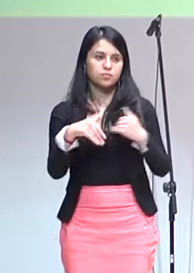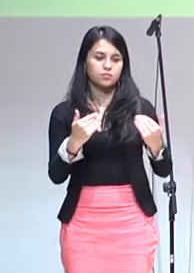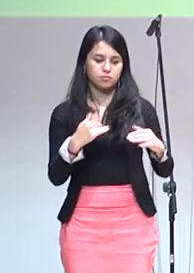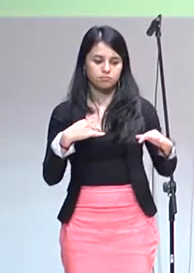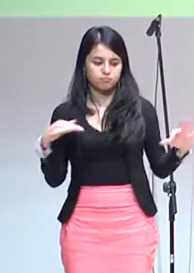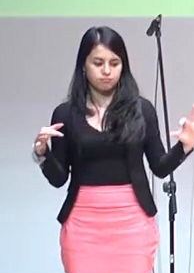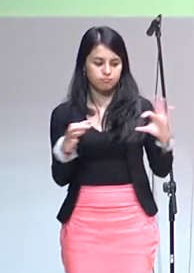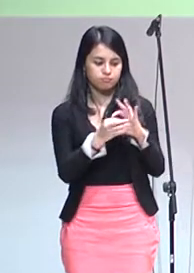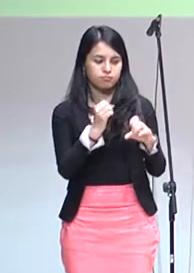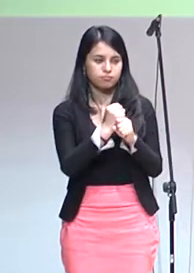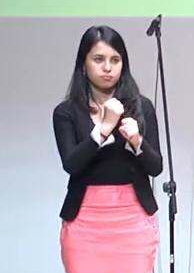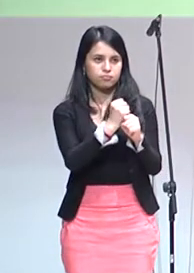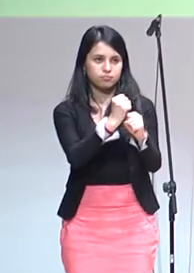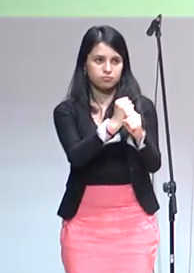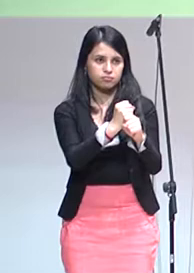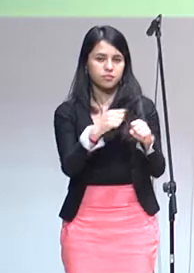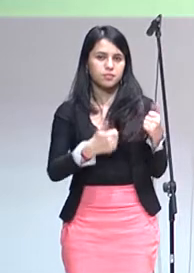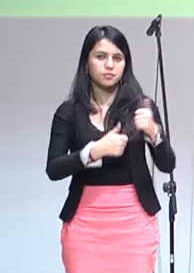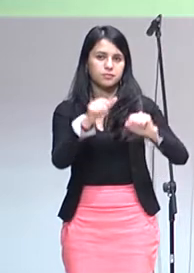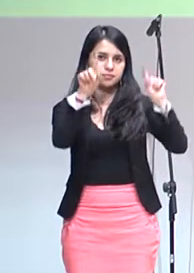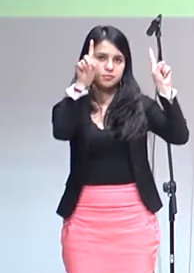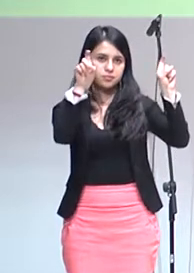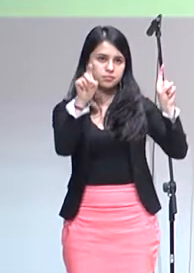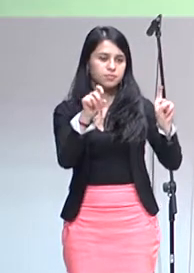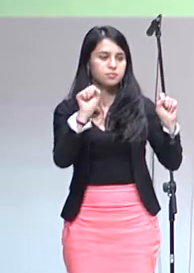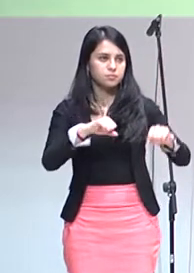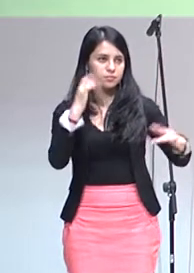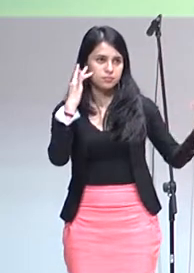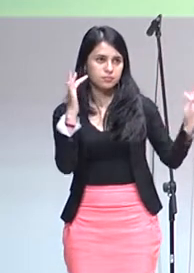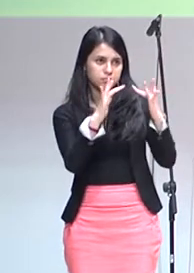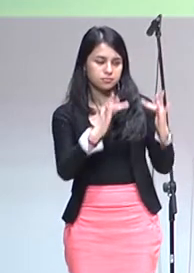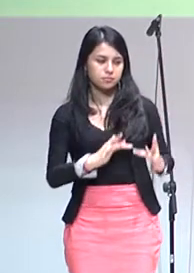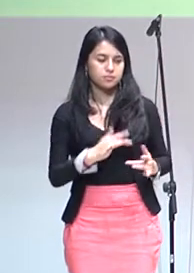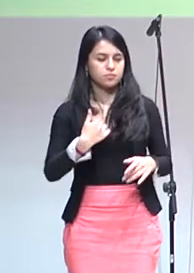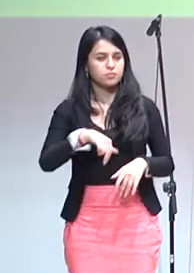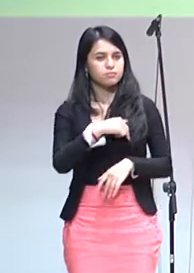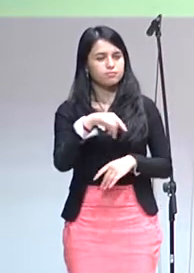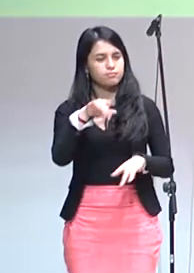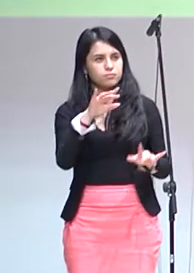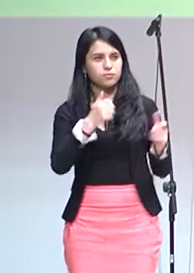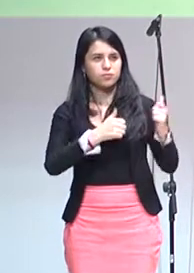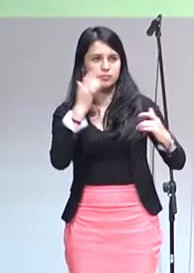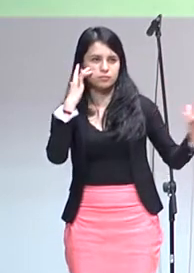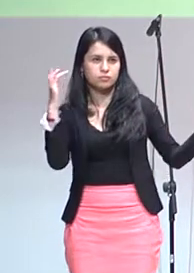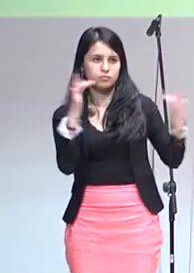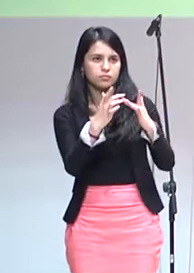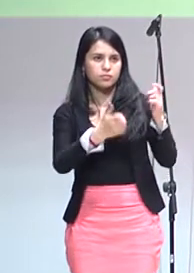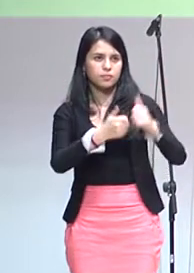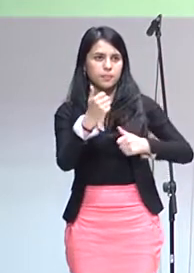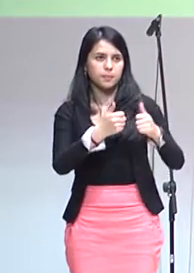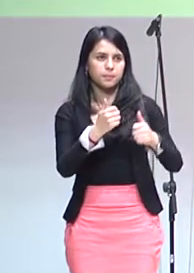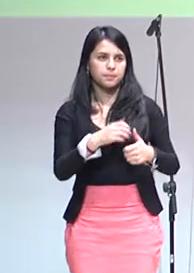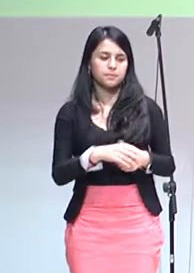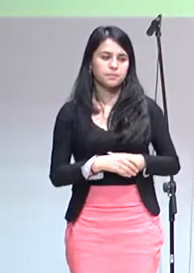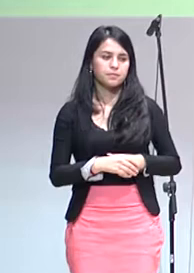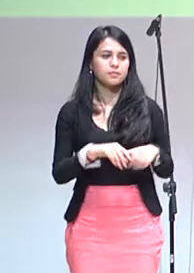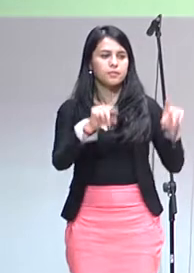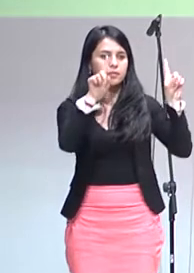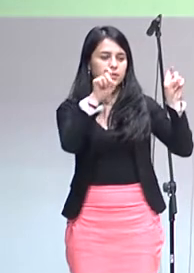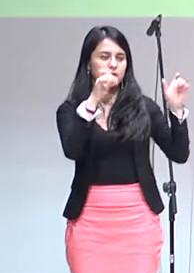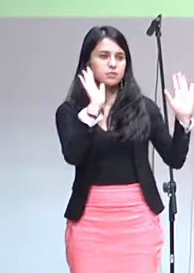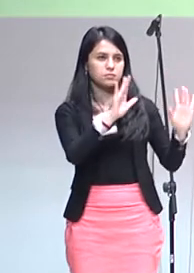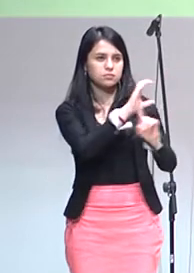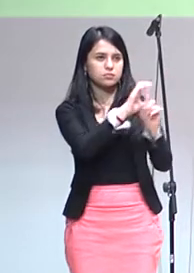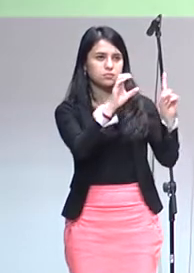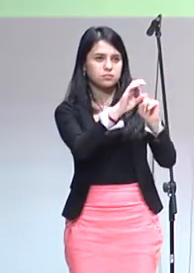los talleres de cine, qué temas se podían trabajar. Encontramos que lo más pertinente era trabajar temas que tuvieran que ver